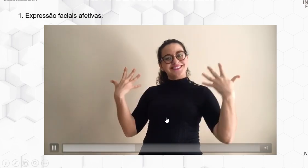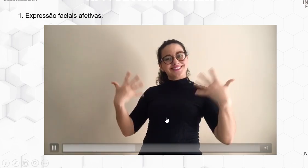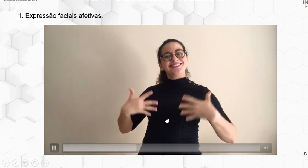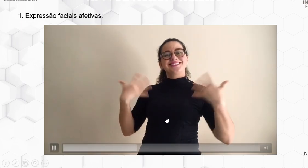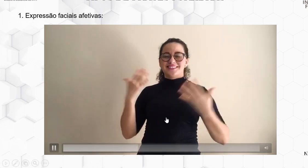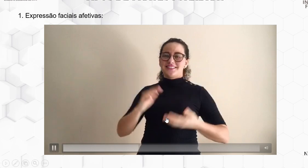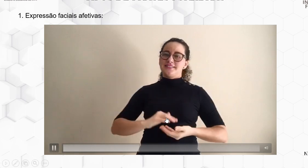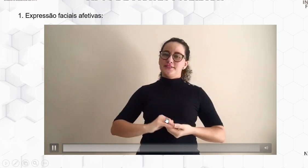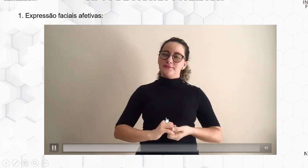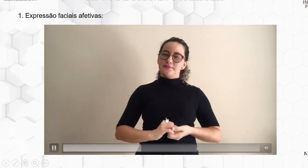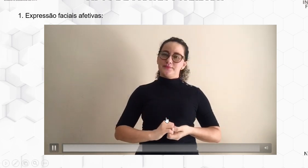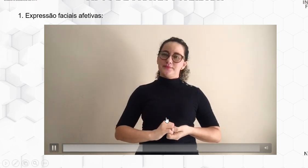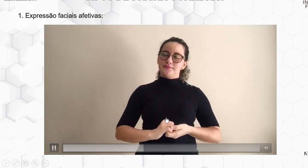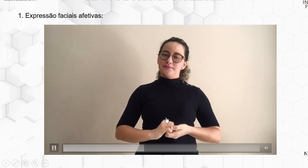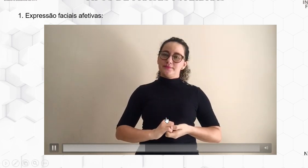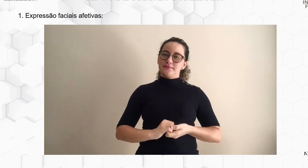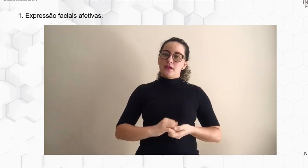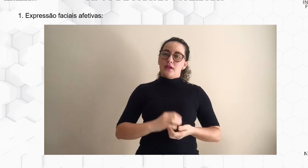de alegria.